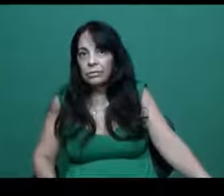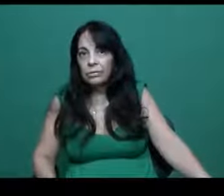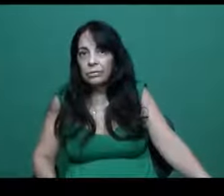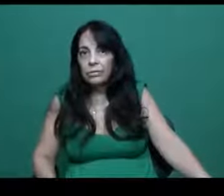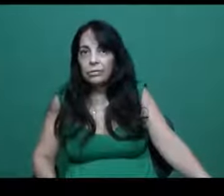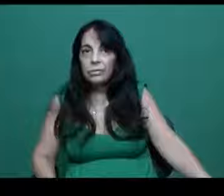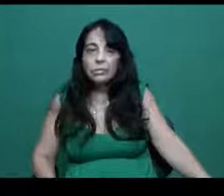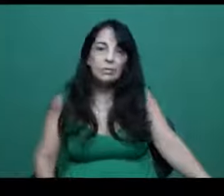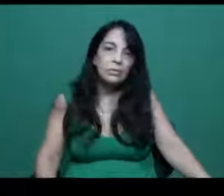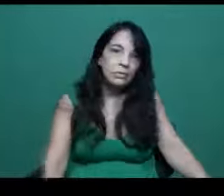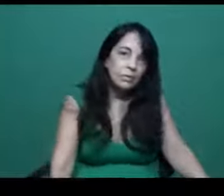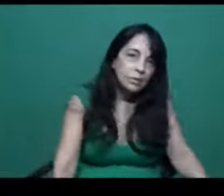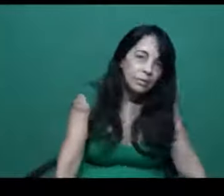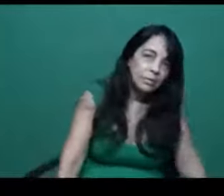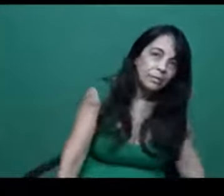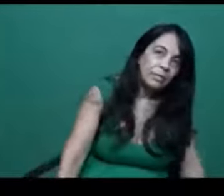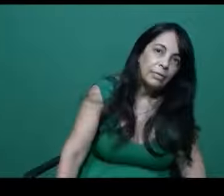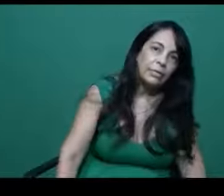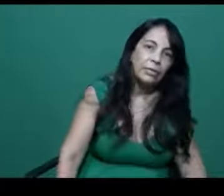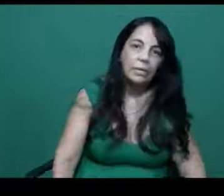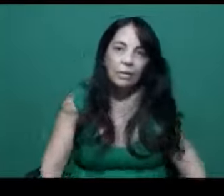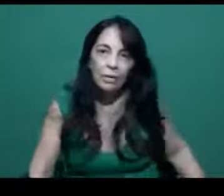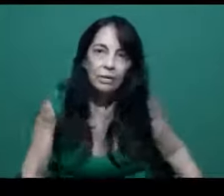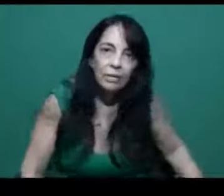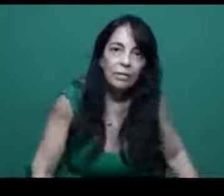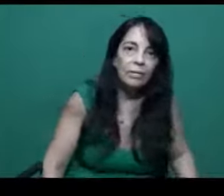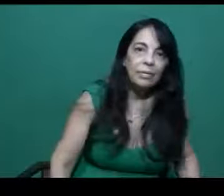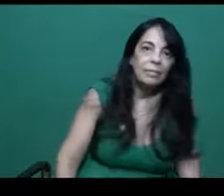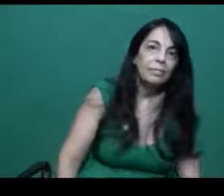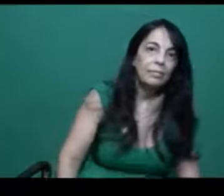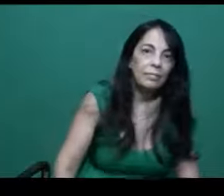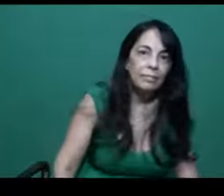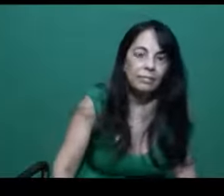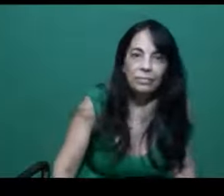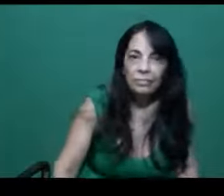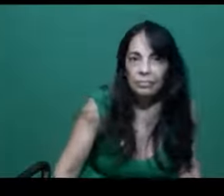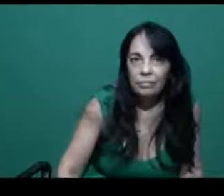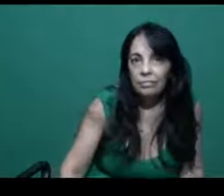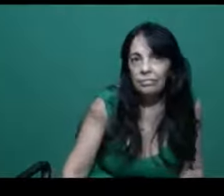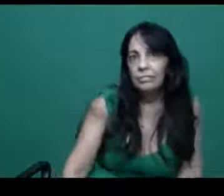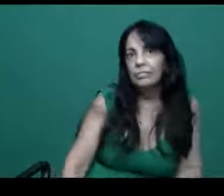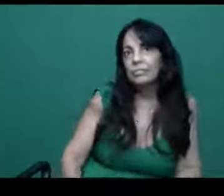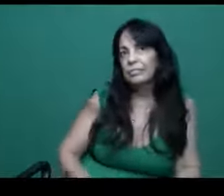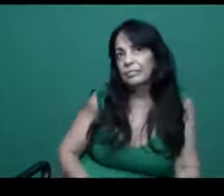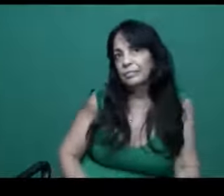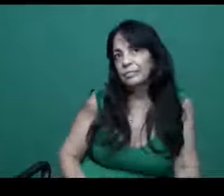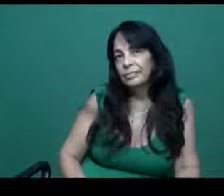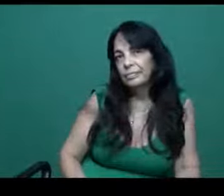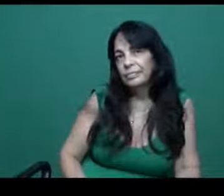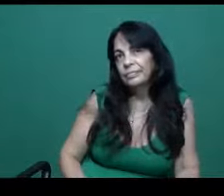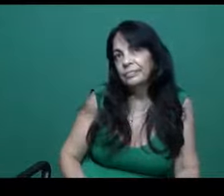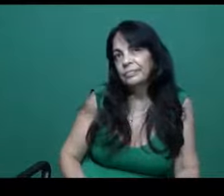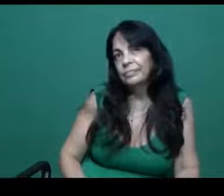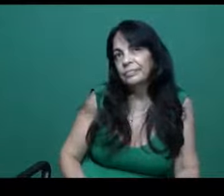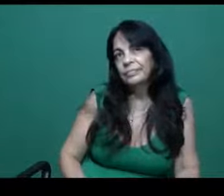o importante. Como trabalhar esse aspecto, porque o que vai dificultar, muitas vezes o professor não